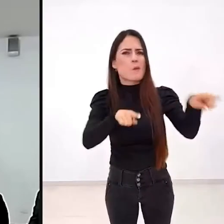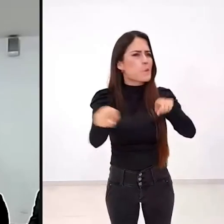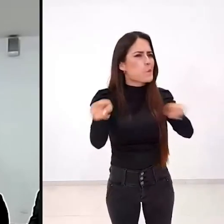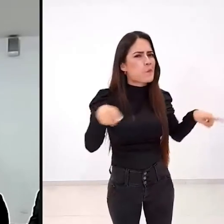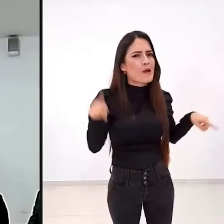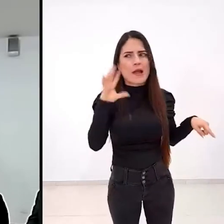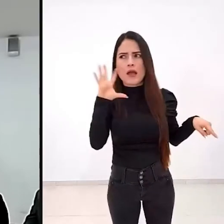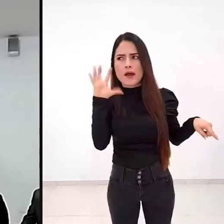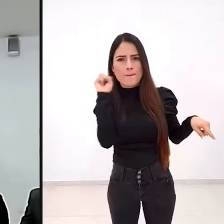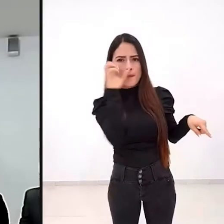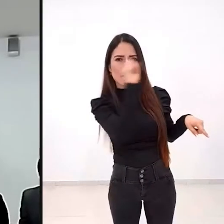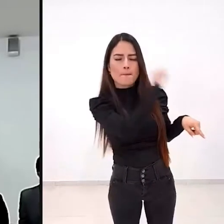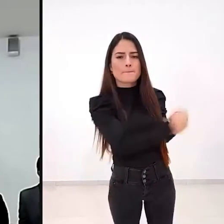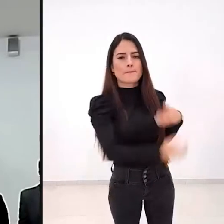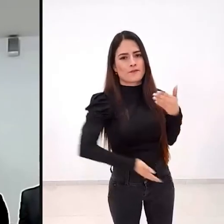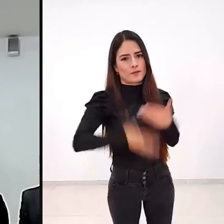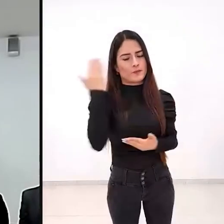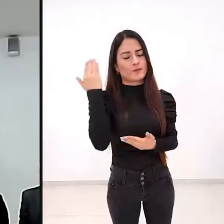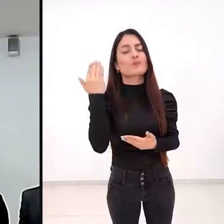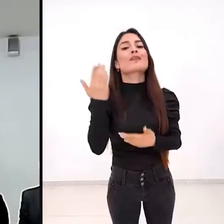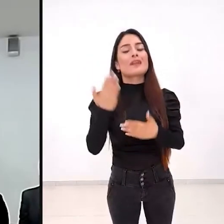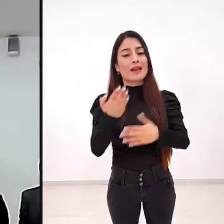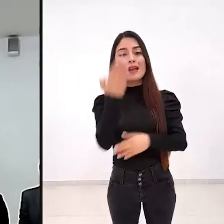de este mes